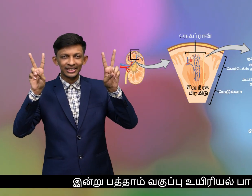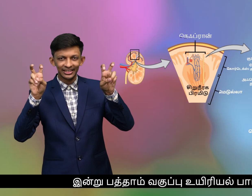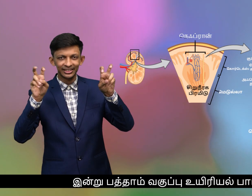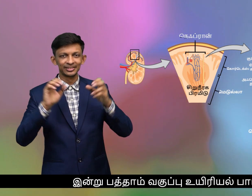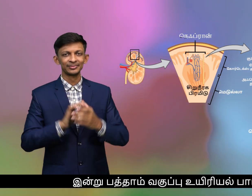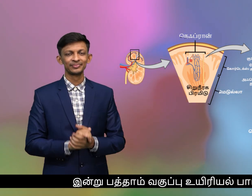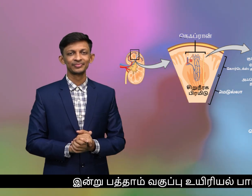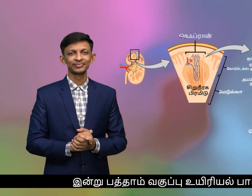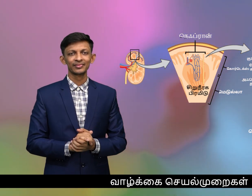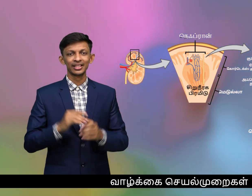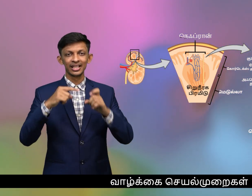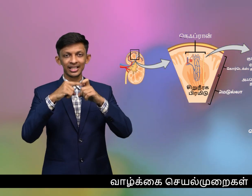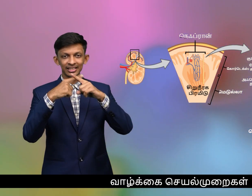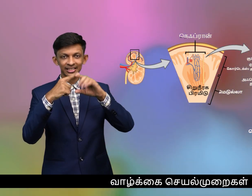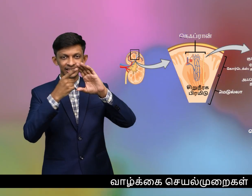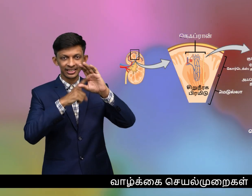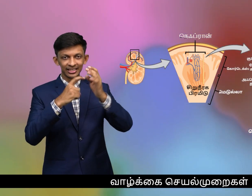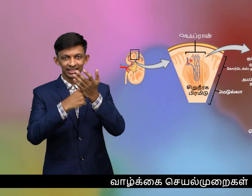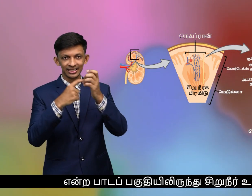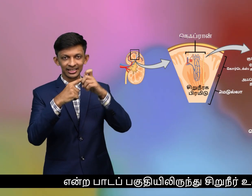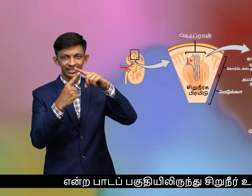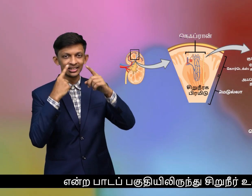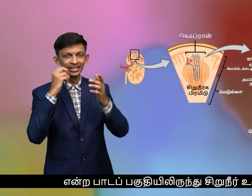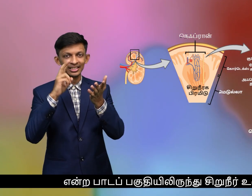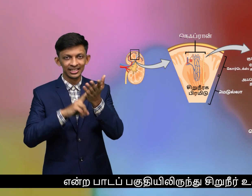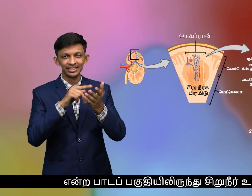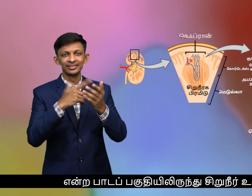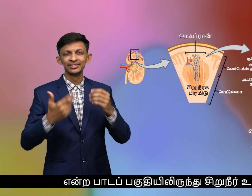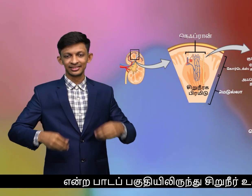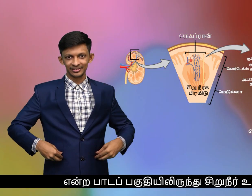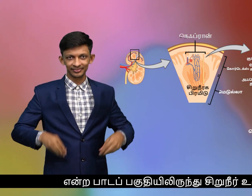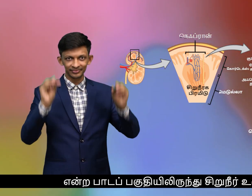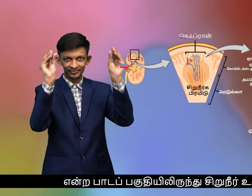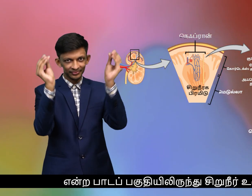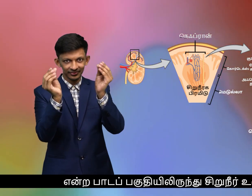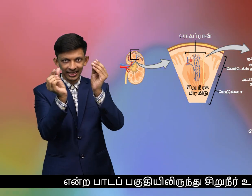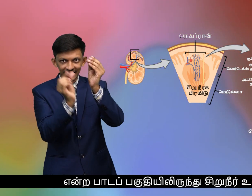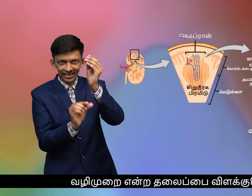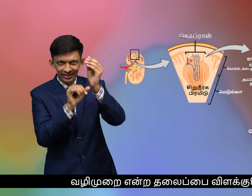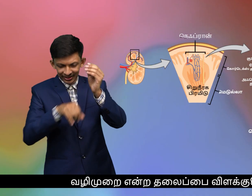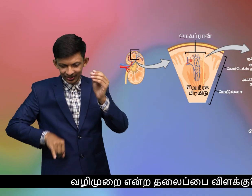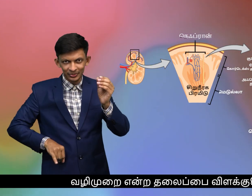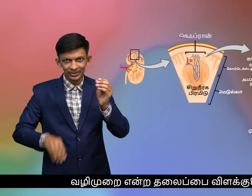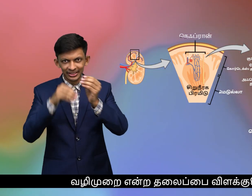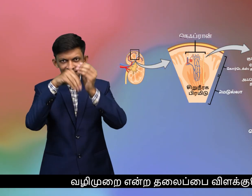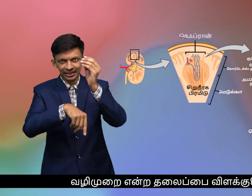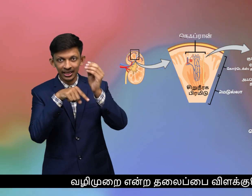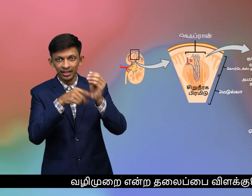உயிரியல் பாடத்தில் வாழ்க்கை செயல்முறைகள் என்ற பாடப்பகுதியிலிருந்து சிறுநீர் உருவாகும் வழிமுறை என்ற தலைப்பை